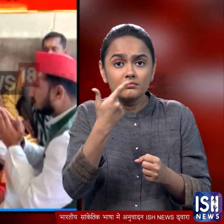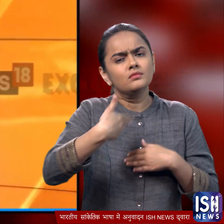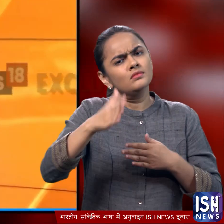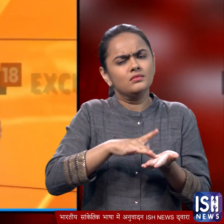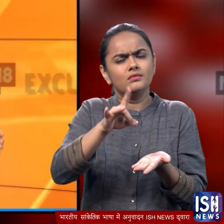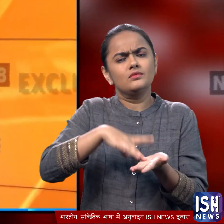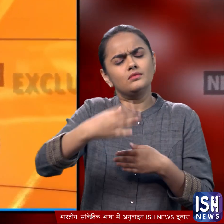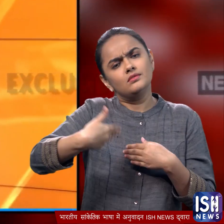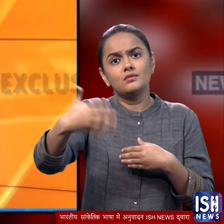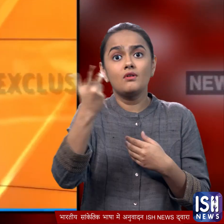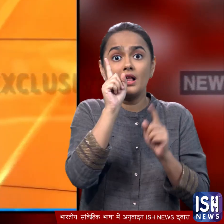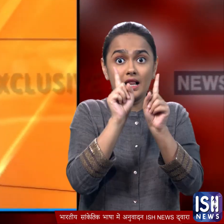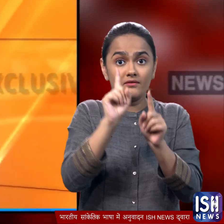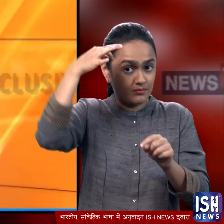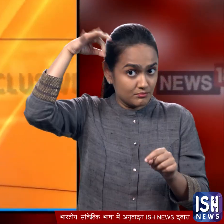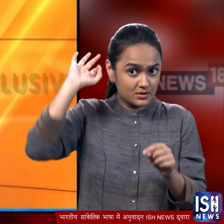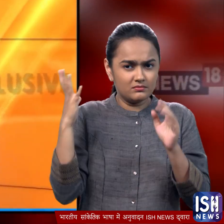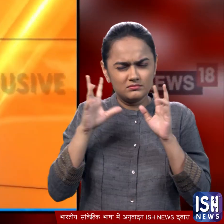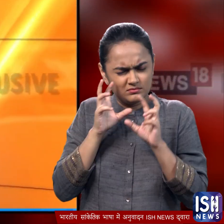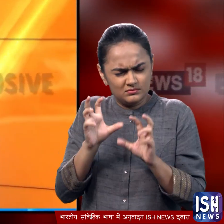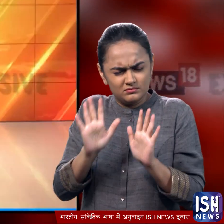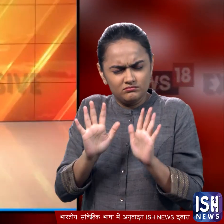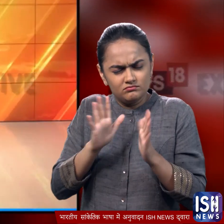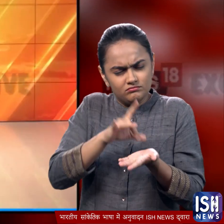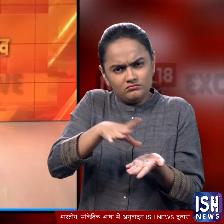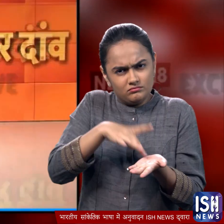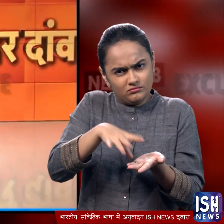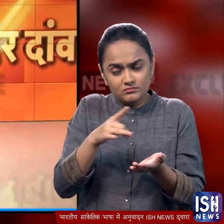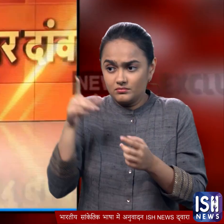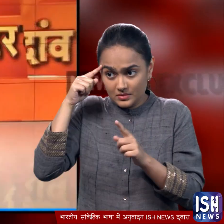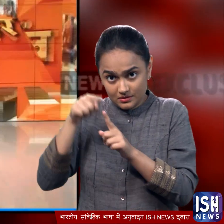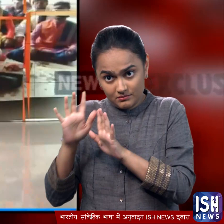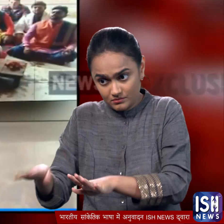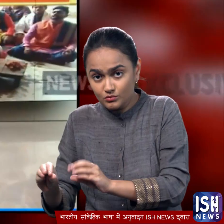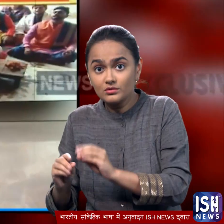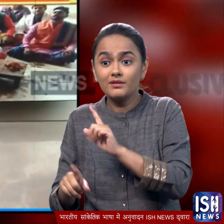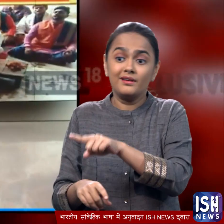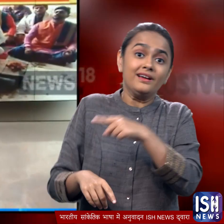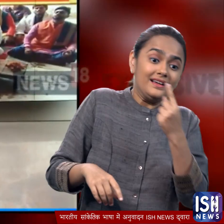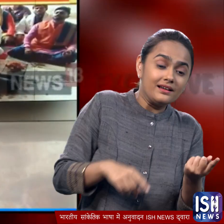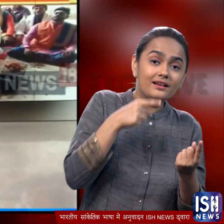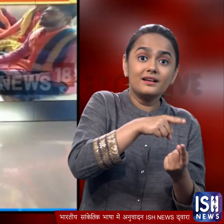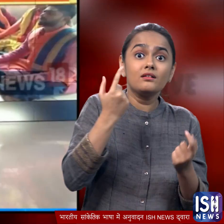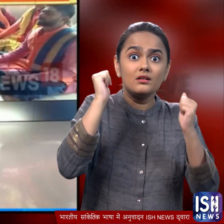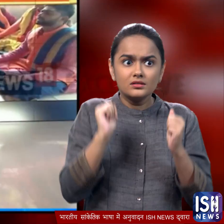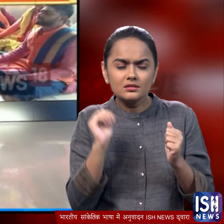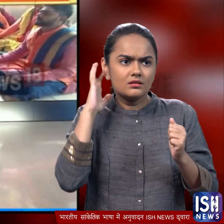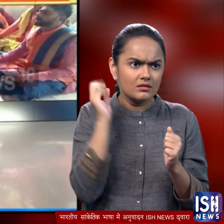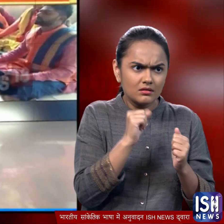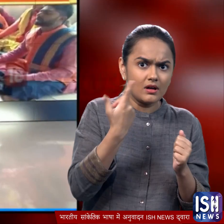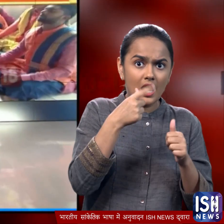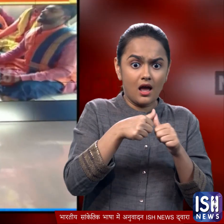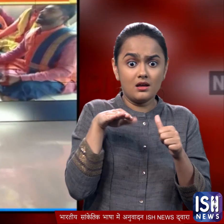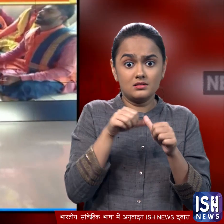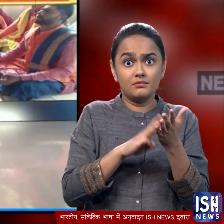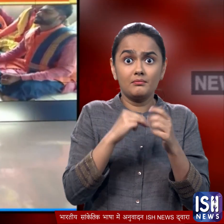चलेगी, जिसमें 11 पंडित जुटे रहेंगे। एक तरफ अखिलेश की जीत के लिए पूजा हो रही है, तो वहीं दूसरी ओर उनकी सीट से जुड़ी खबरें आ रही हैं। पहले आजमगढ़